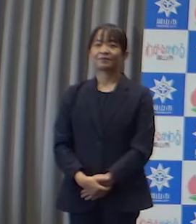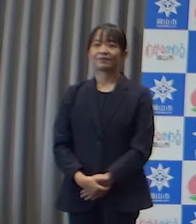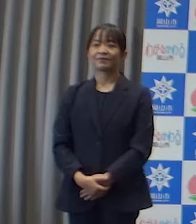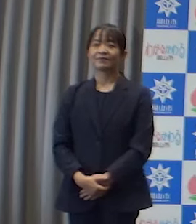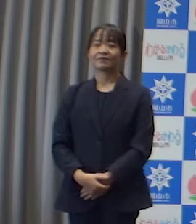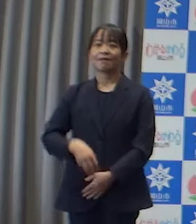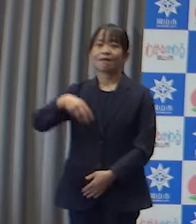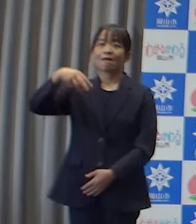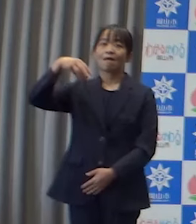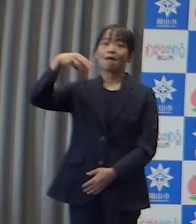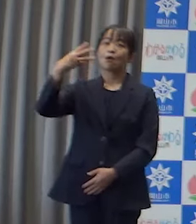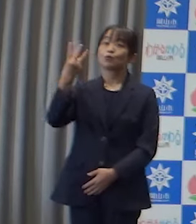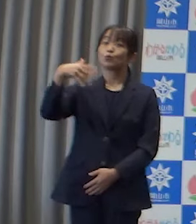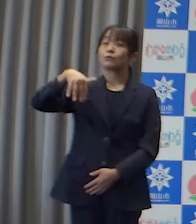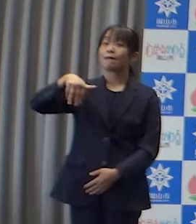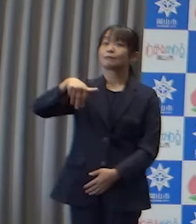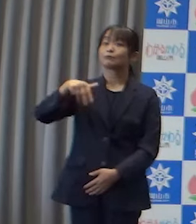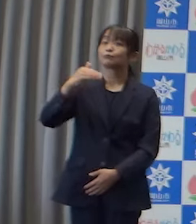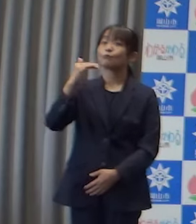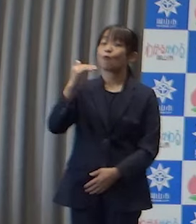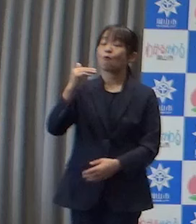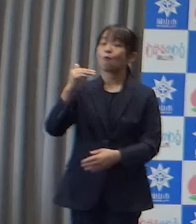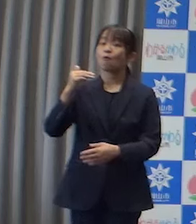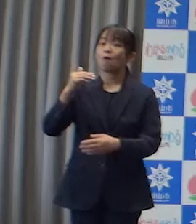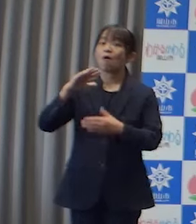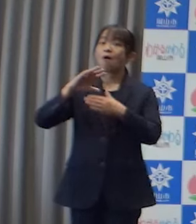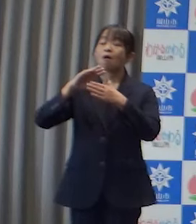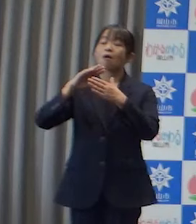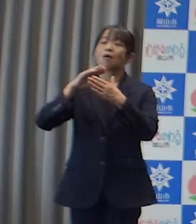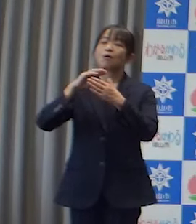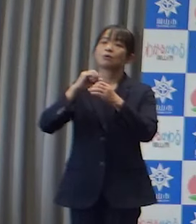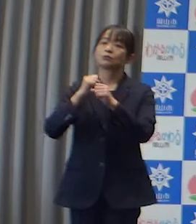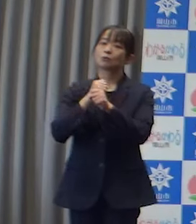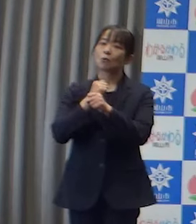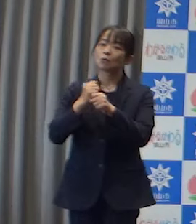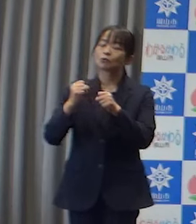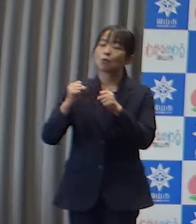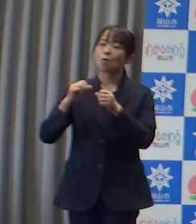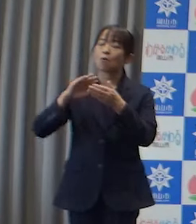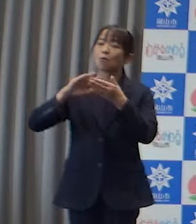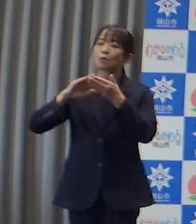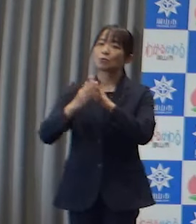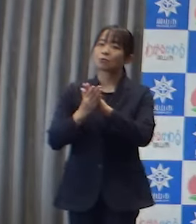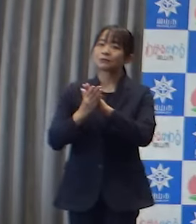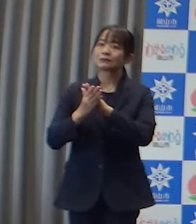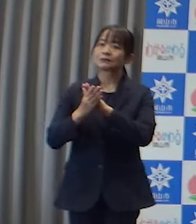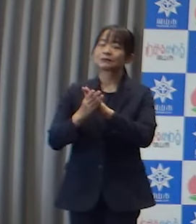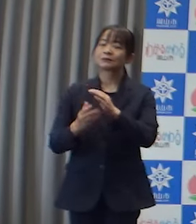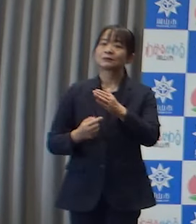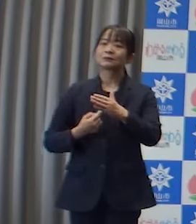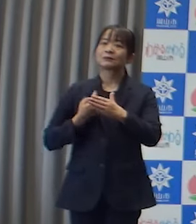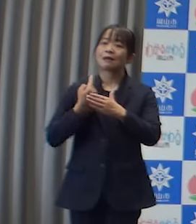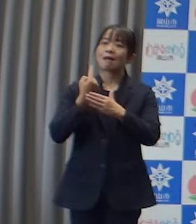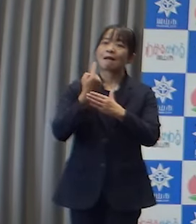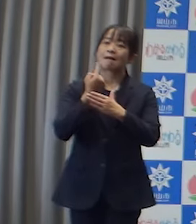ユネスコの文学創造都市に加盟して本当に良かったなっていうように思いました